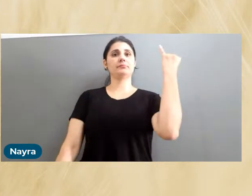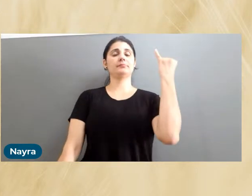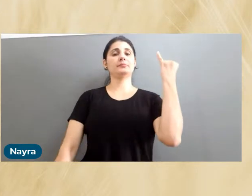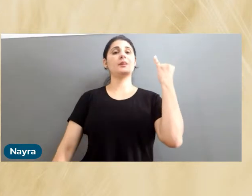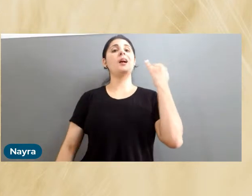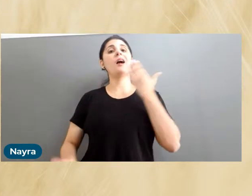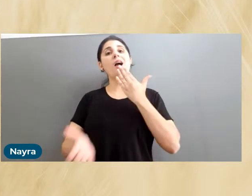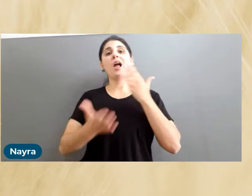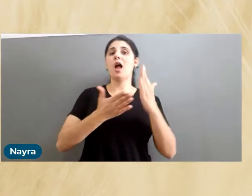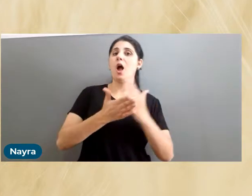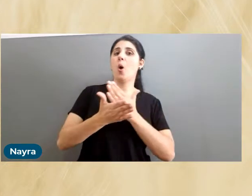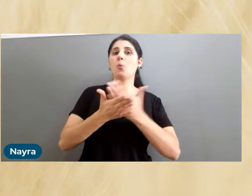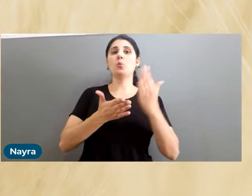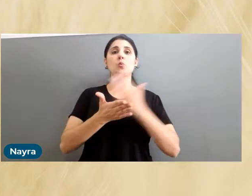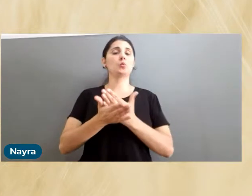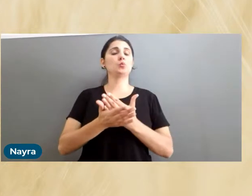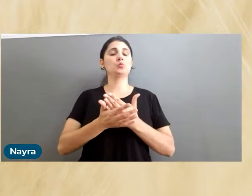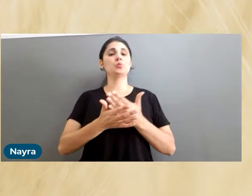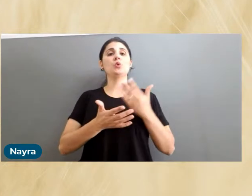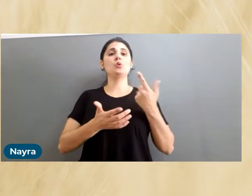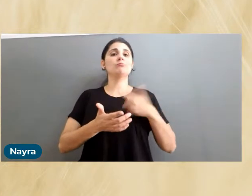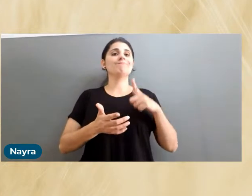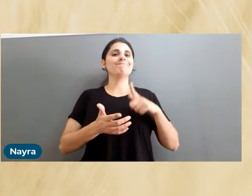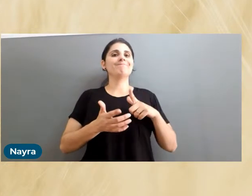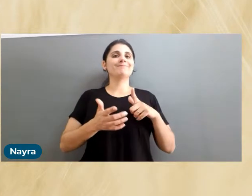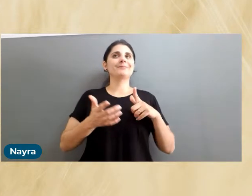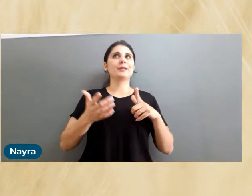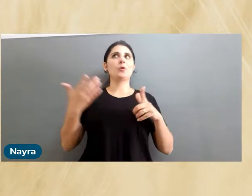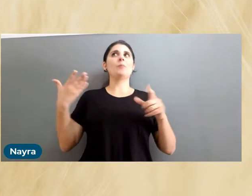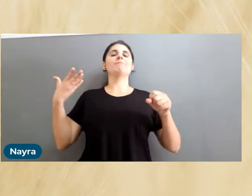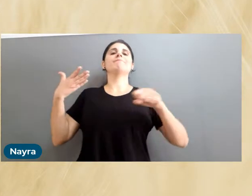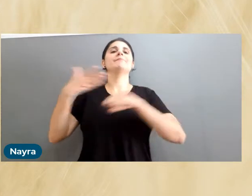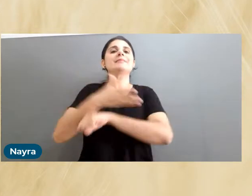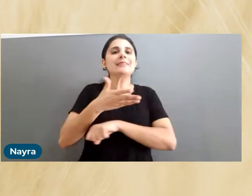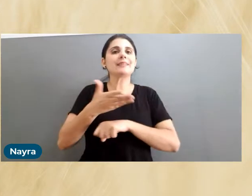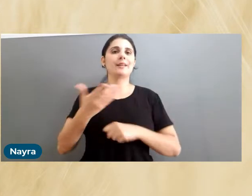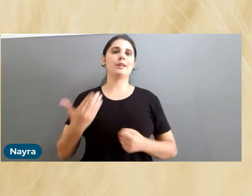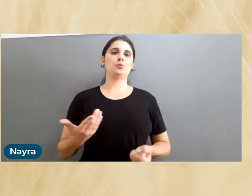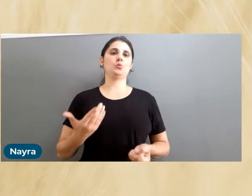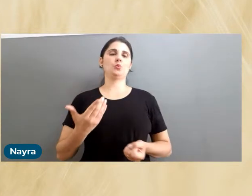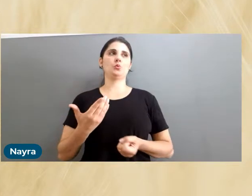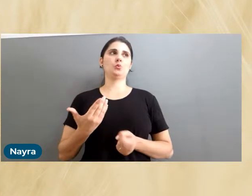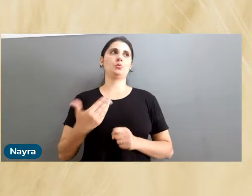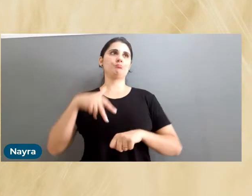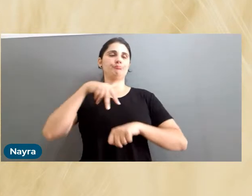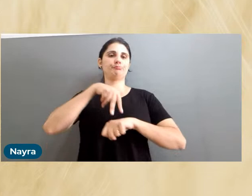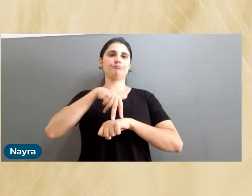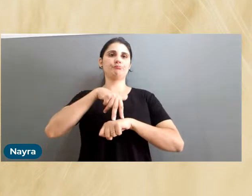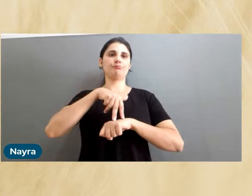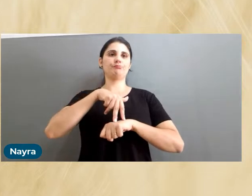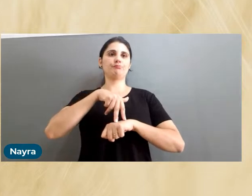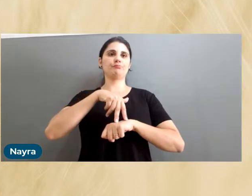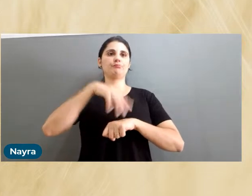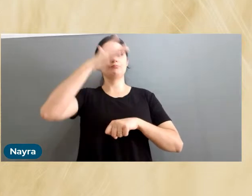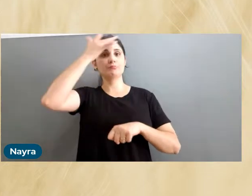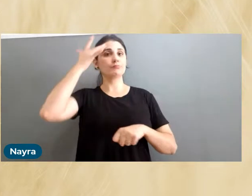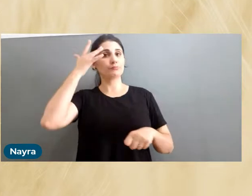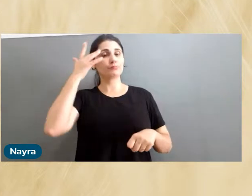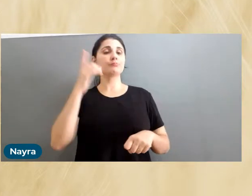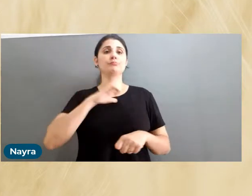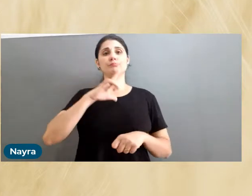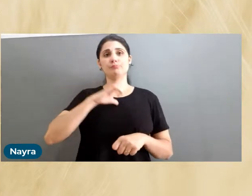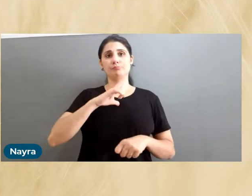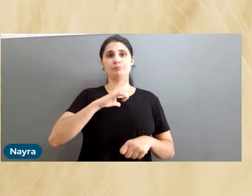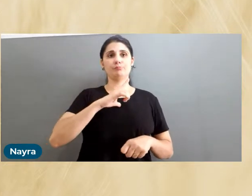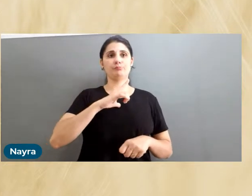vezes nós não temos como atuar diretamente sobre esses elementos. E pessoas existem, eu sei que não é